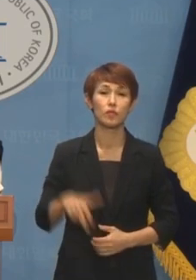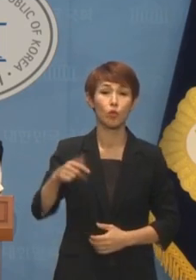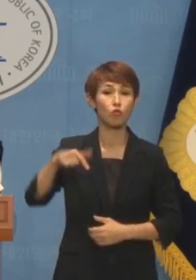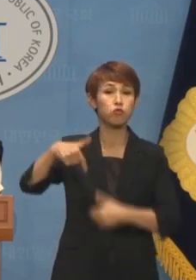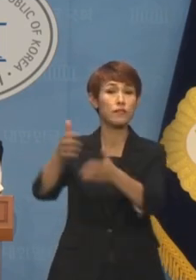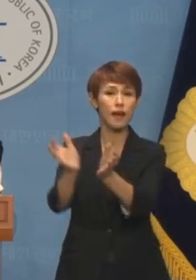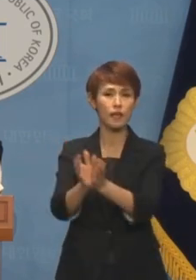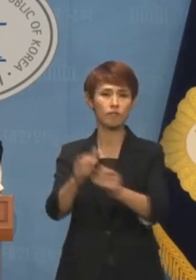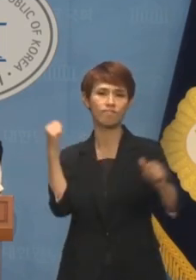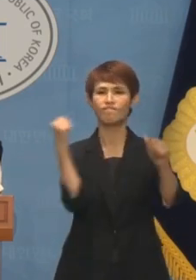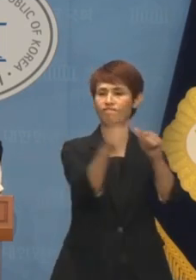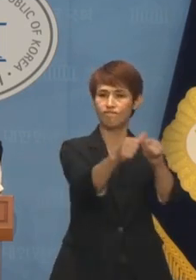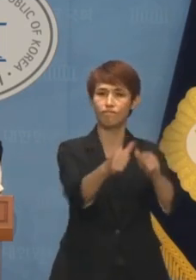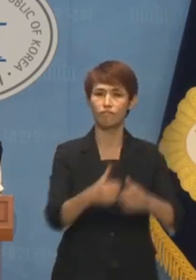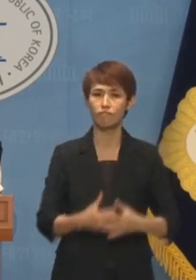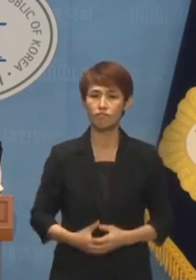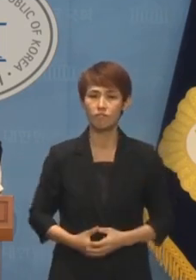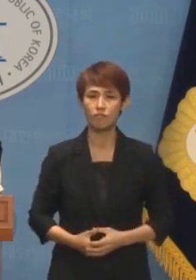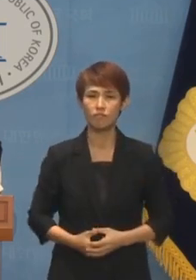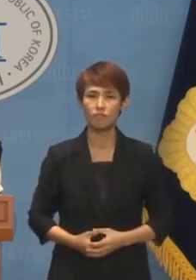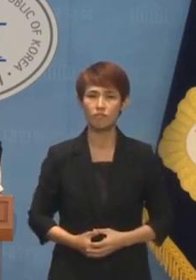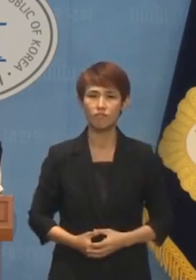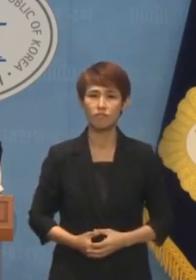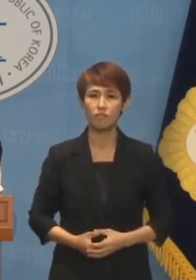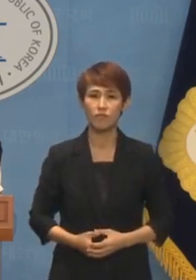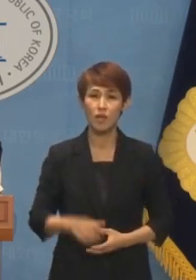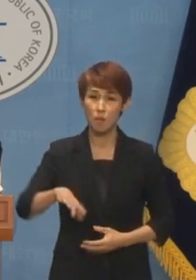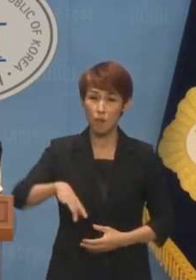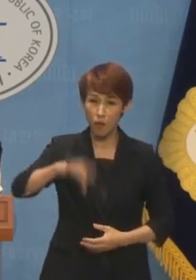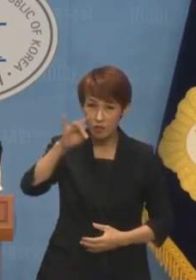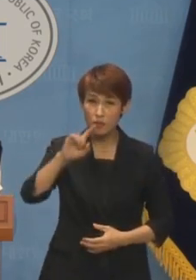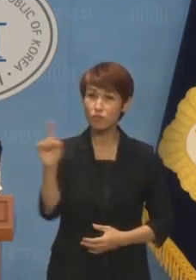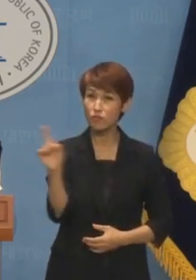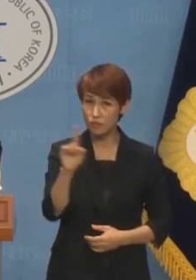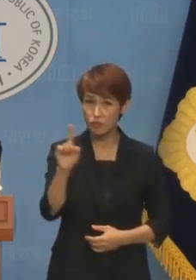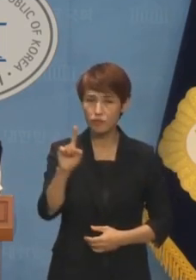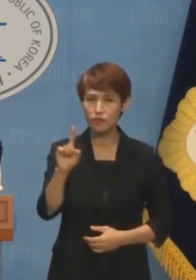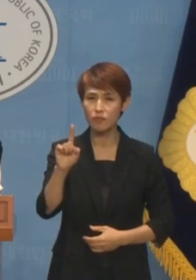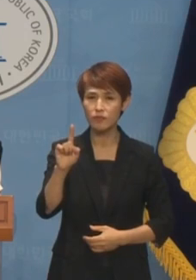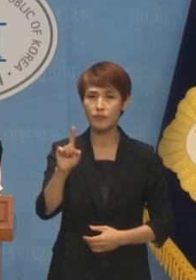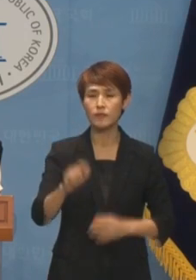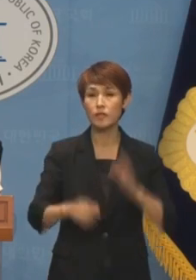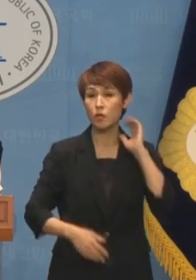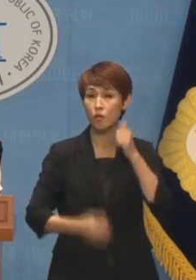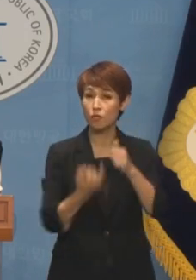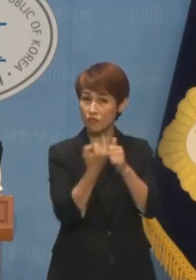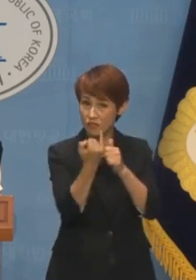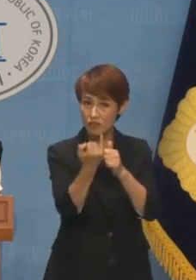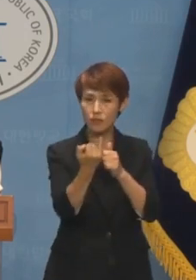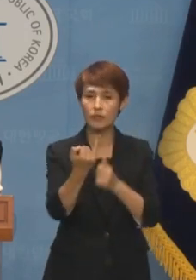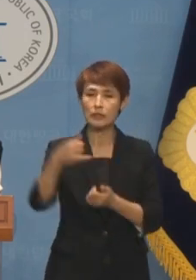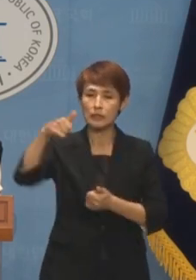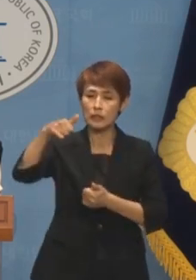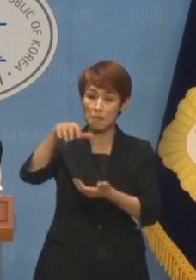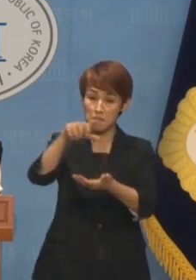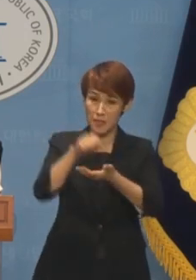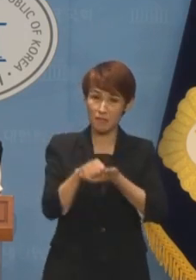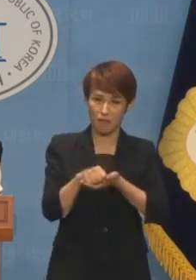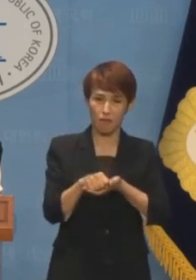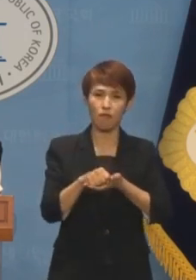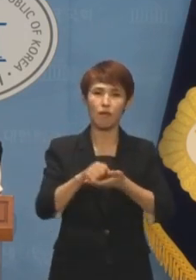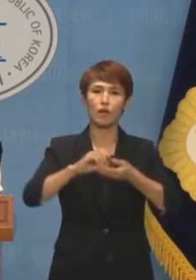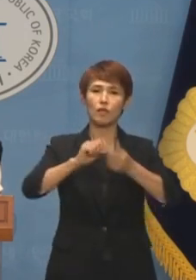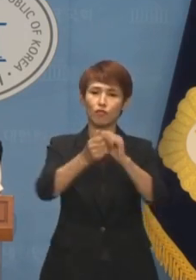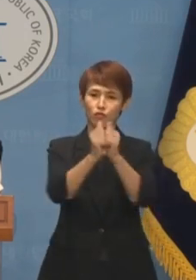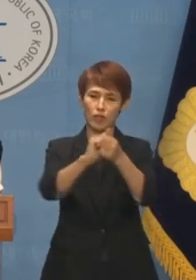조국혁신당이 충고합니다. 순서가 틀렸습니다. 김 여사는 디올백 수수, 도이치모터스